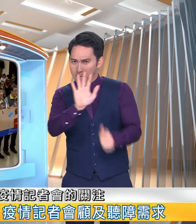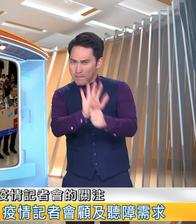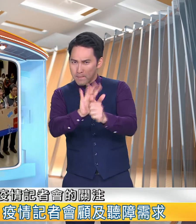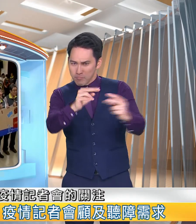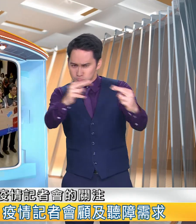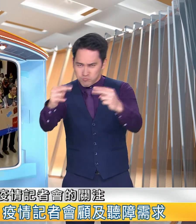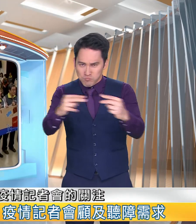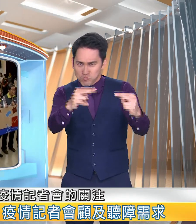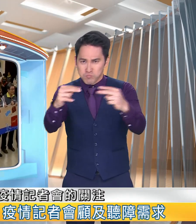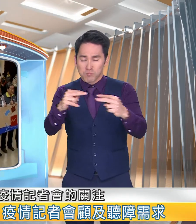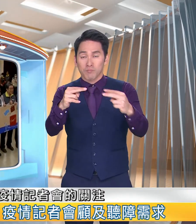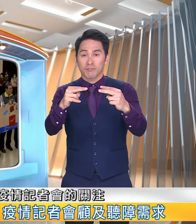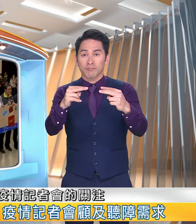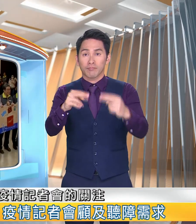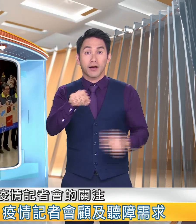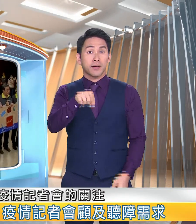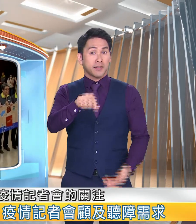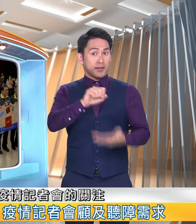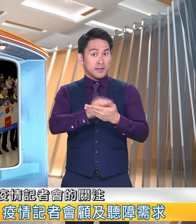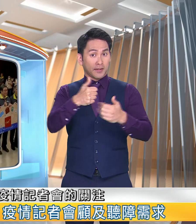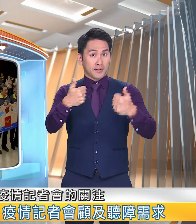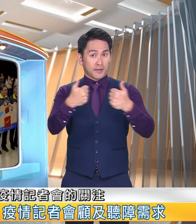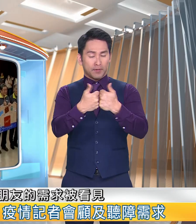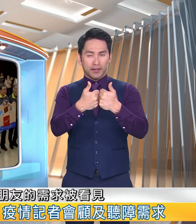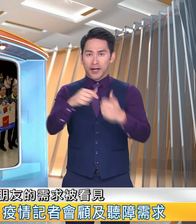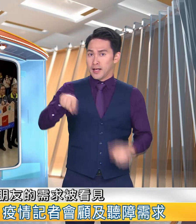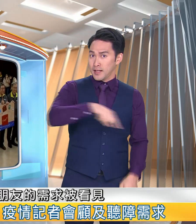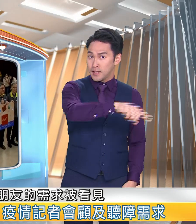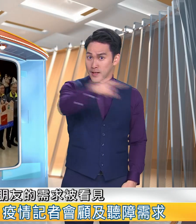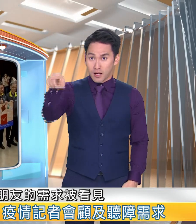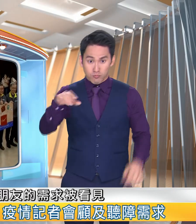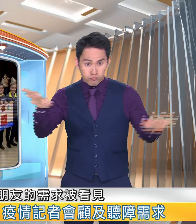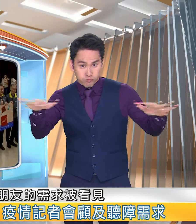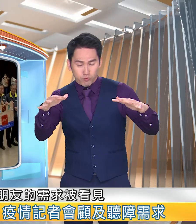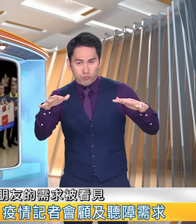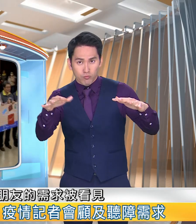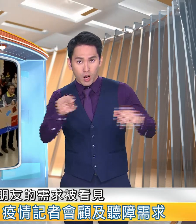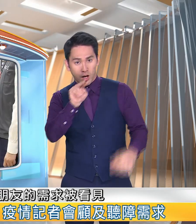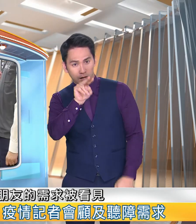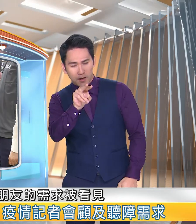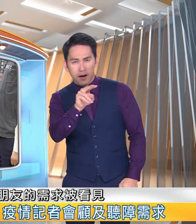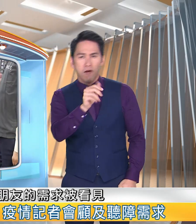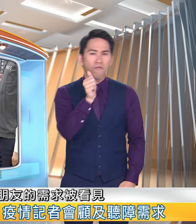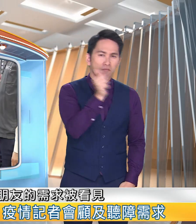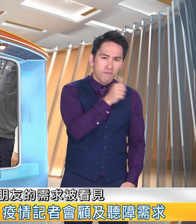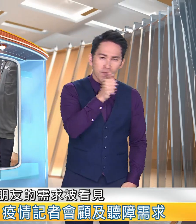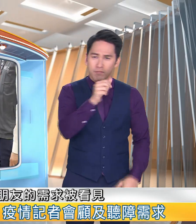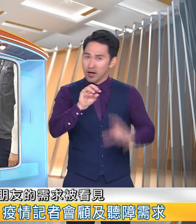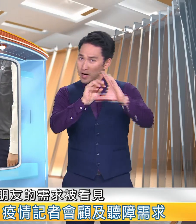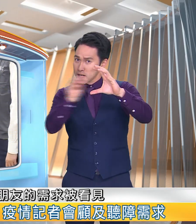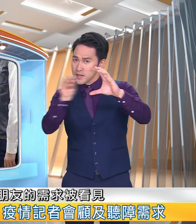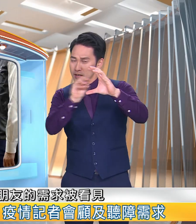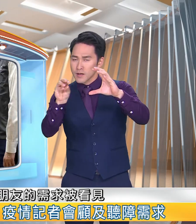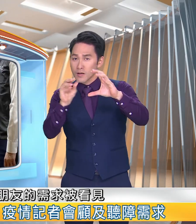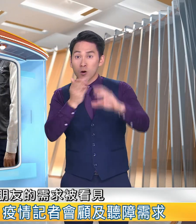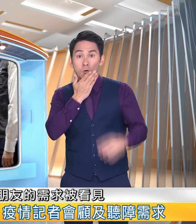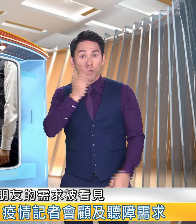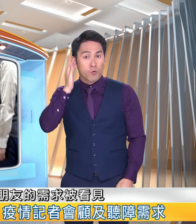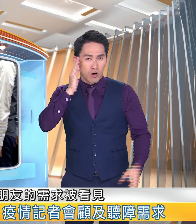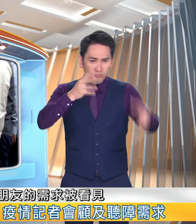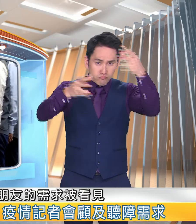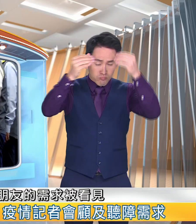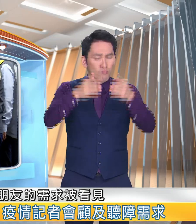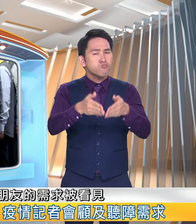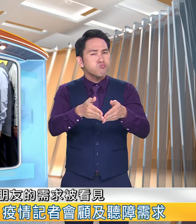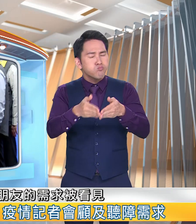过社会大众对疫情记者会的关注，在无形当中也让听障朋友的需求被看